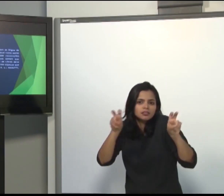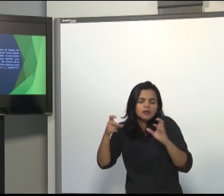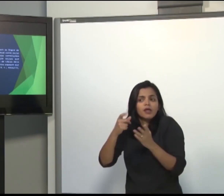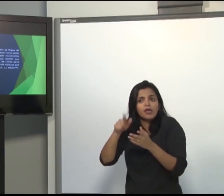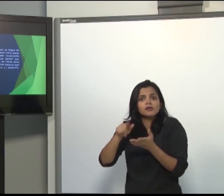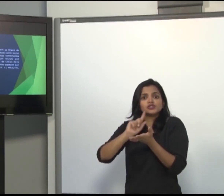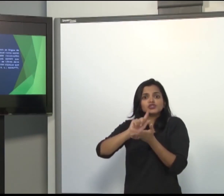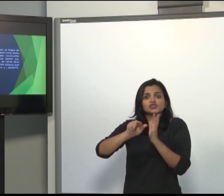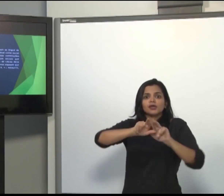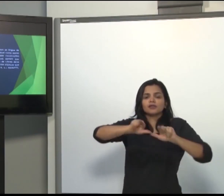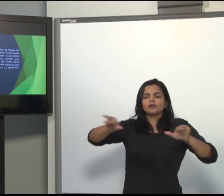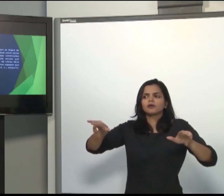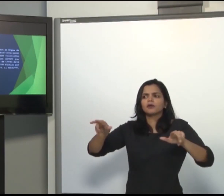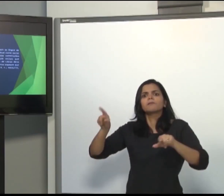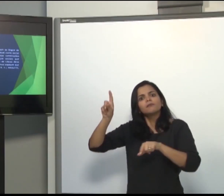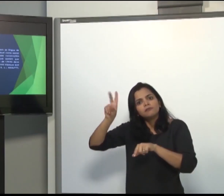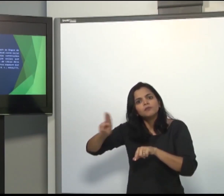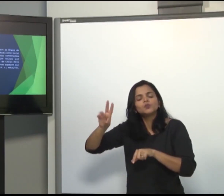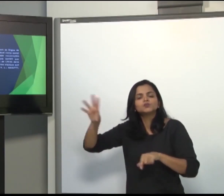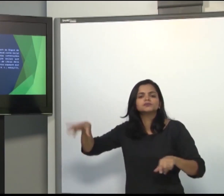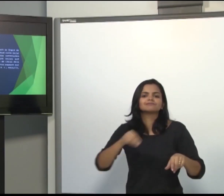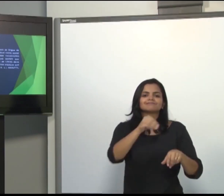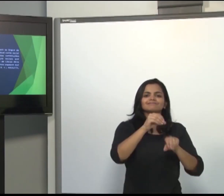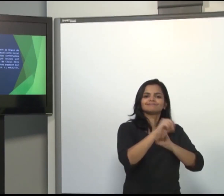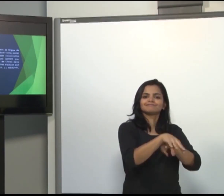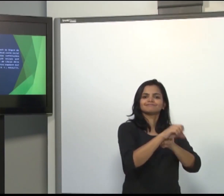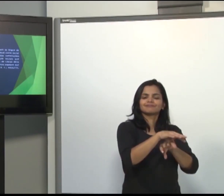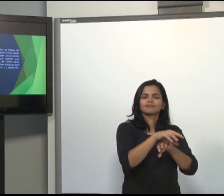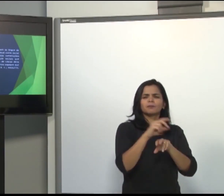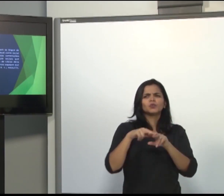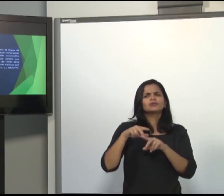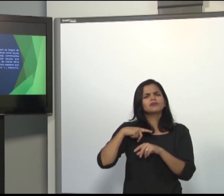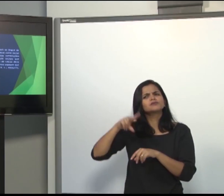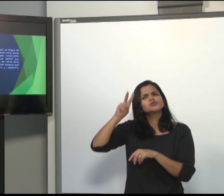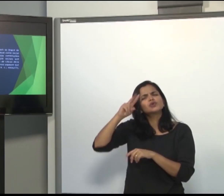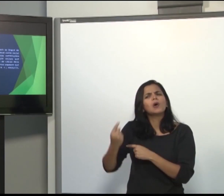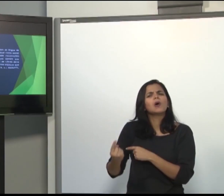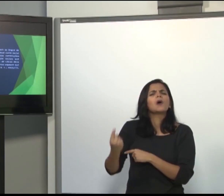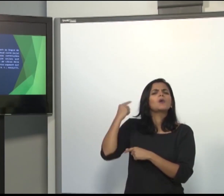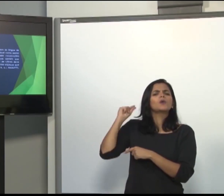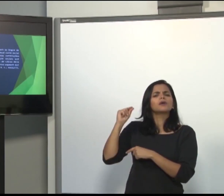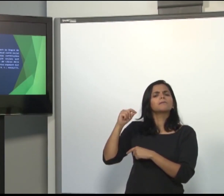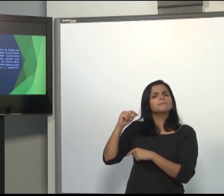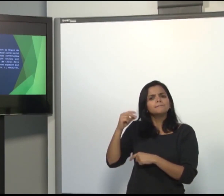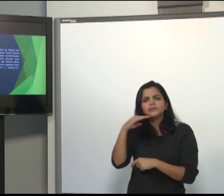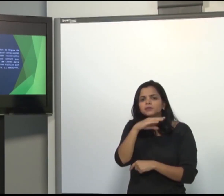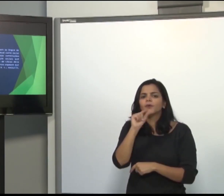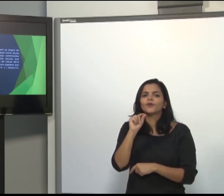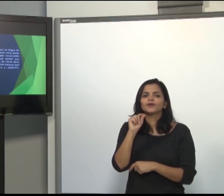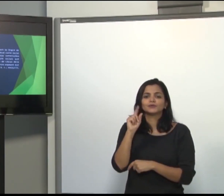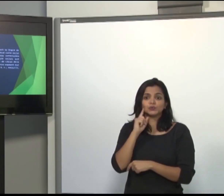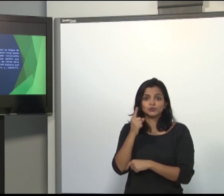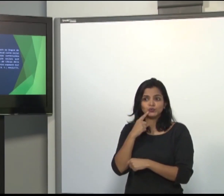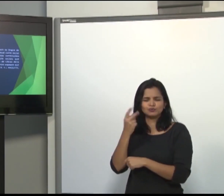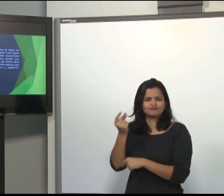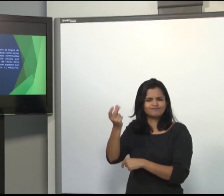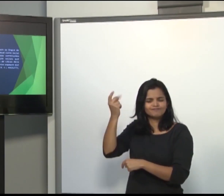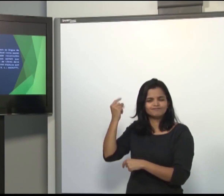diversas temáticas, e isso deve estar no processo de ensino da L1. Percebam que os